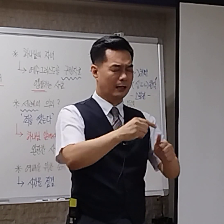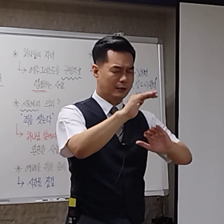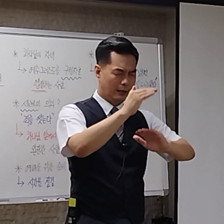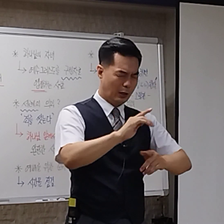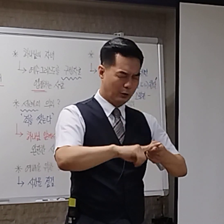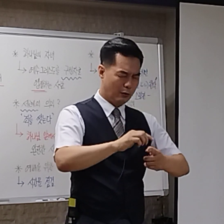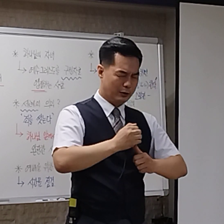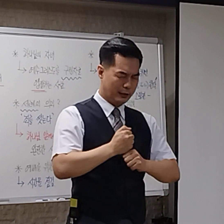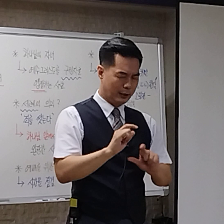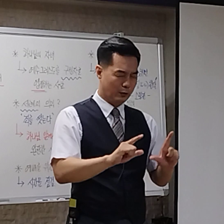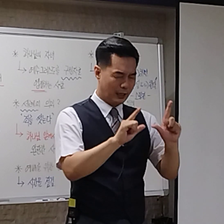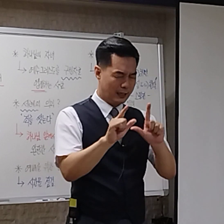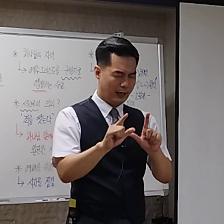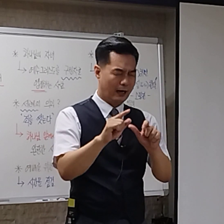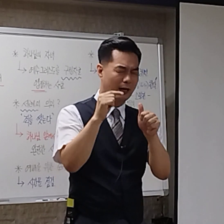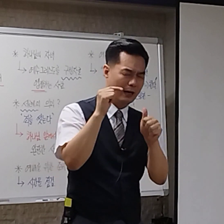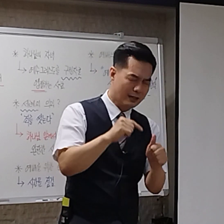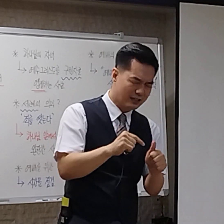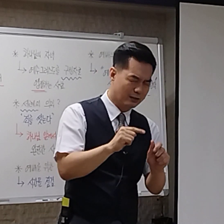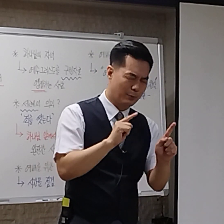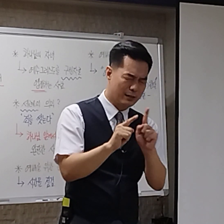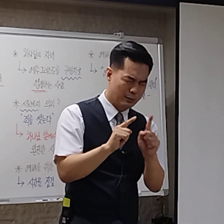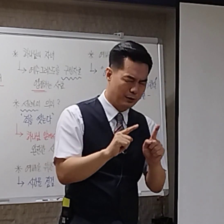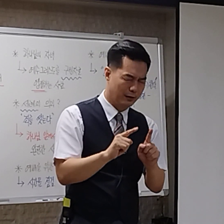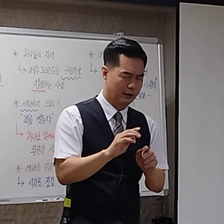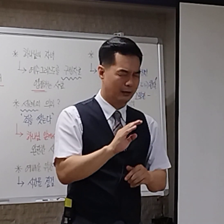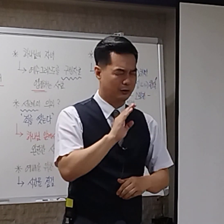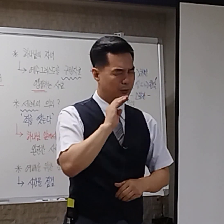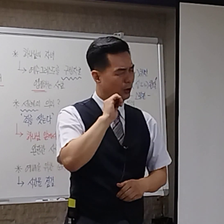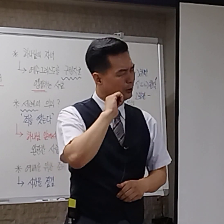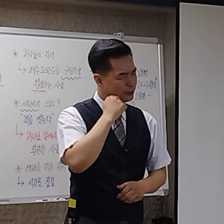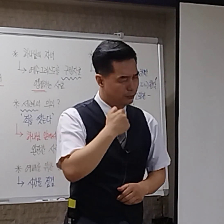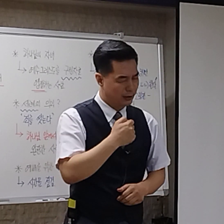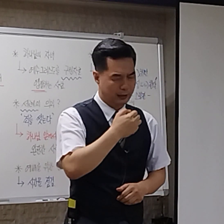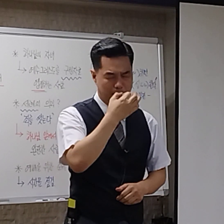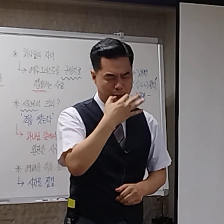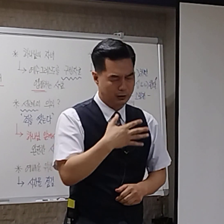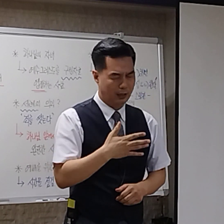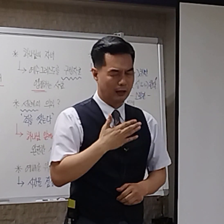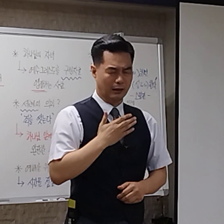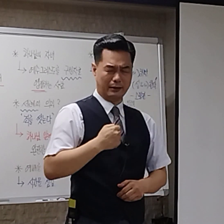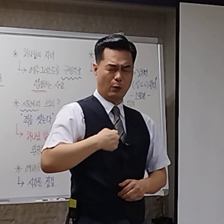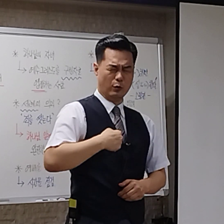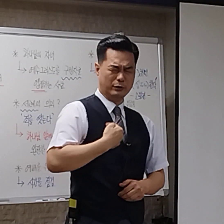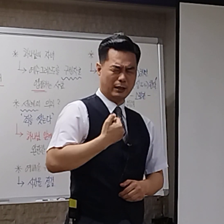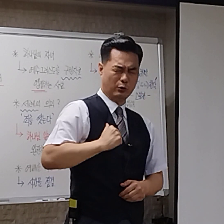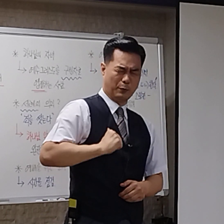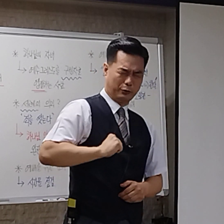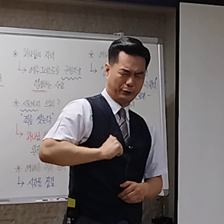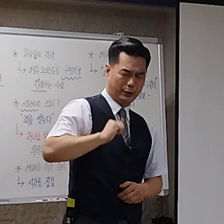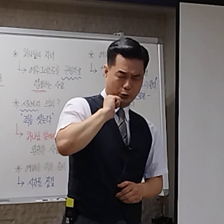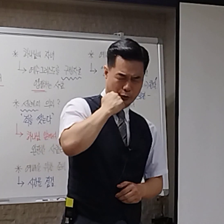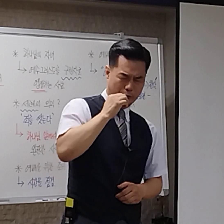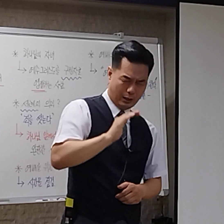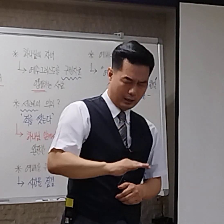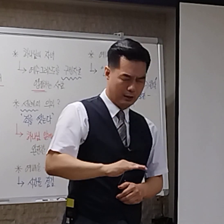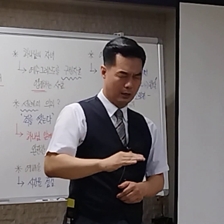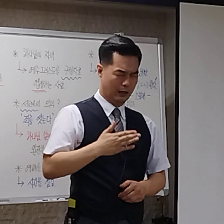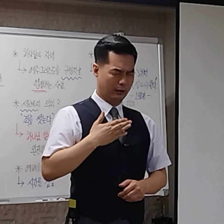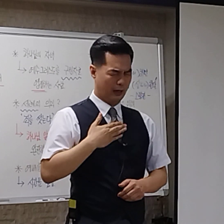가르치는 내용대로 지키고 살게 하라 하신 그 말씀이 정말 어렵습니다. 힘듭니다. 나 혼자도 버텨내기 어려운데 내가